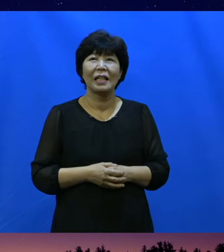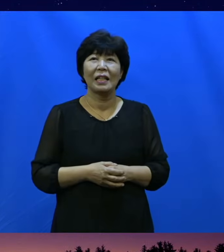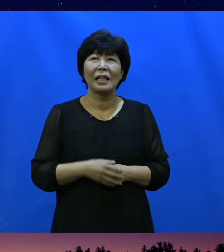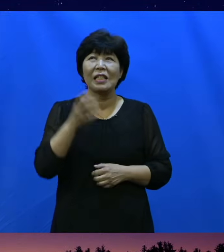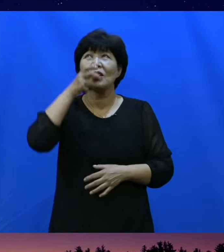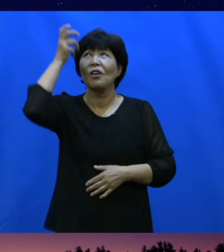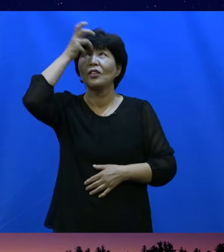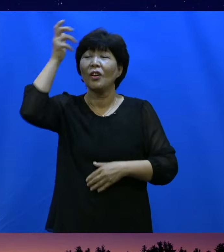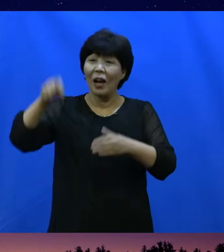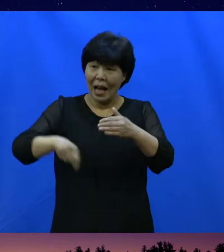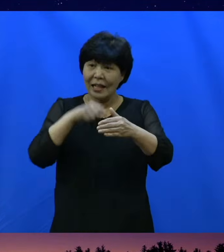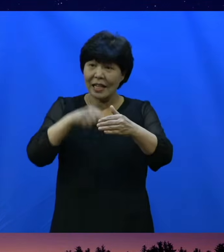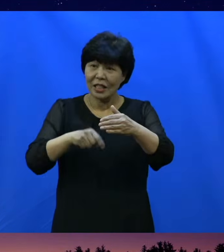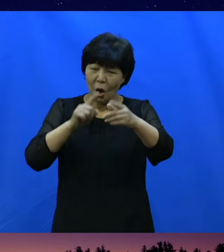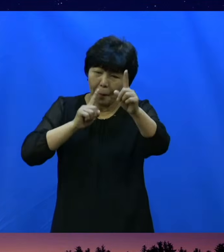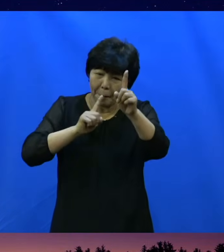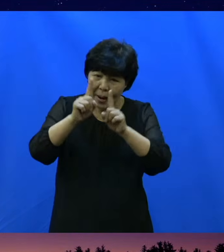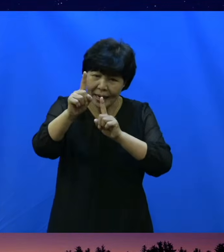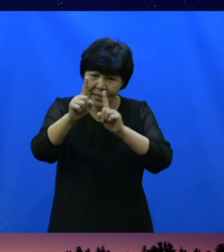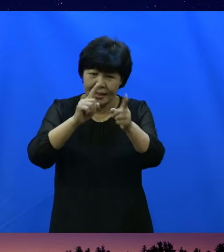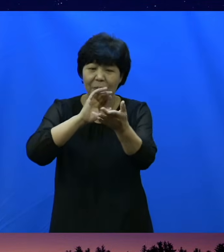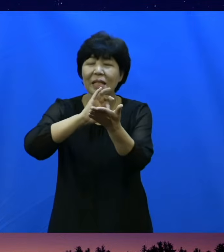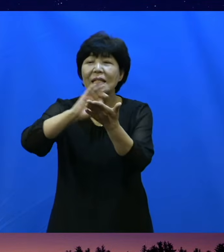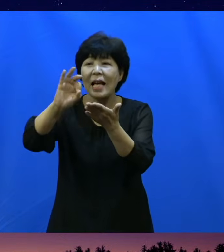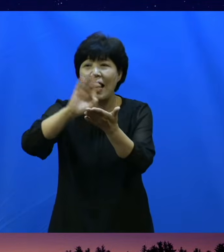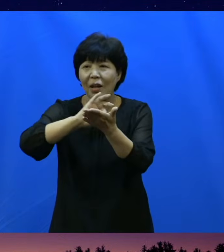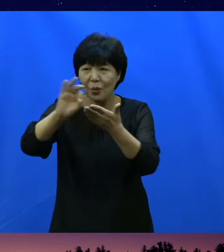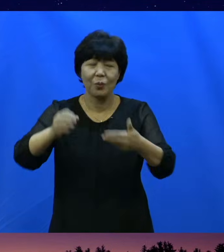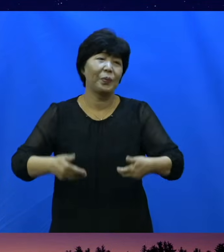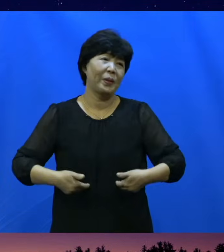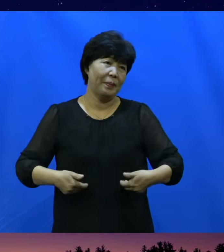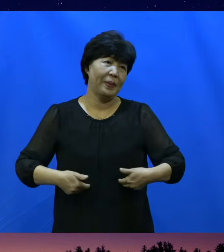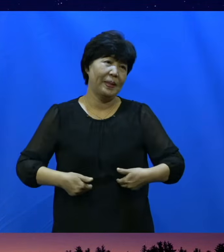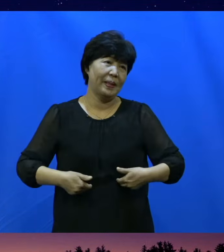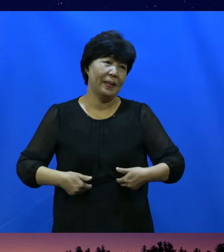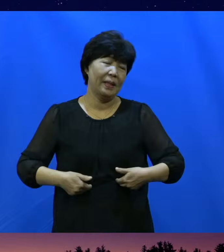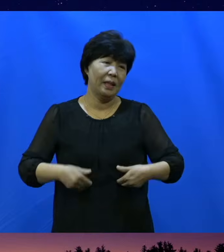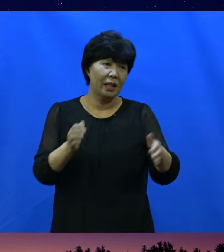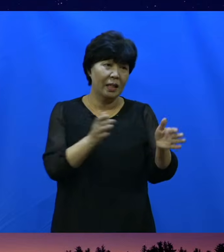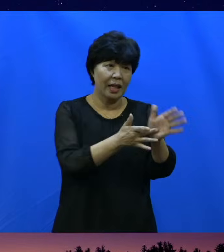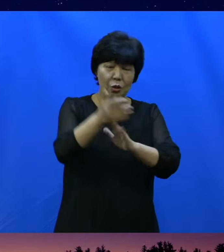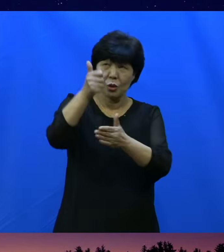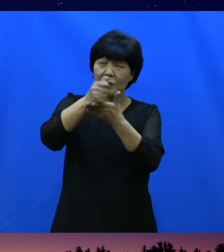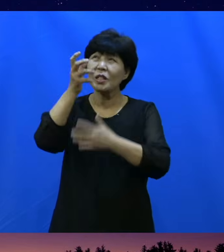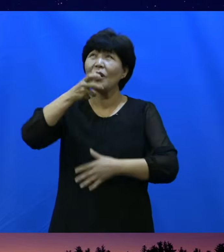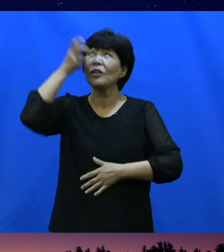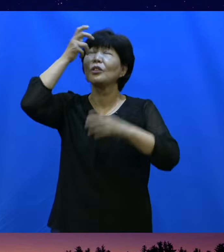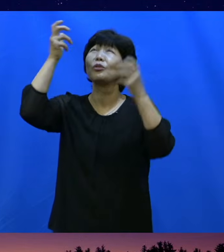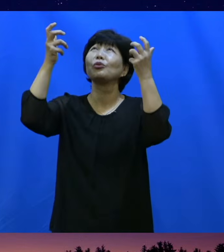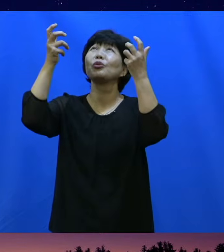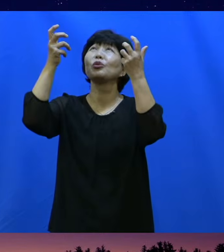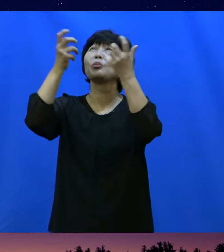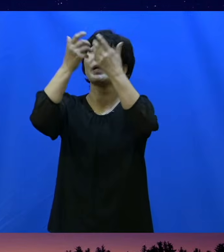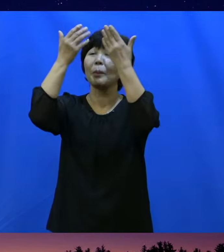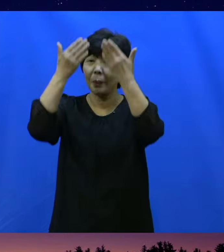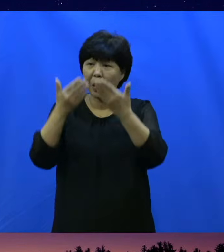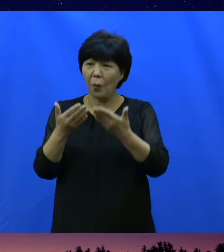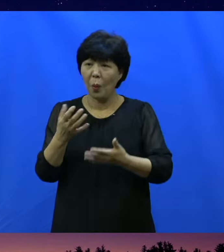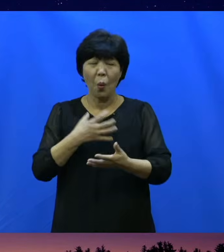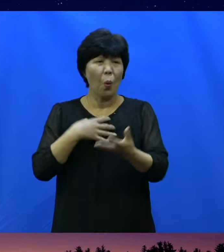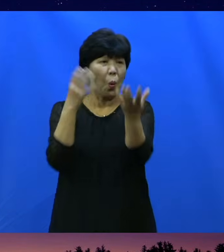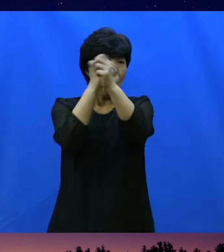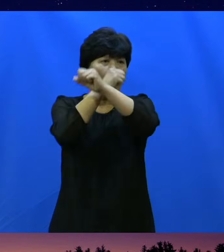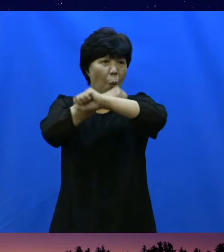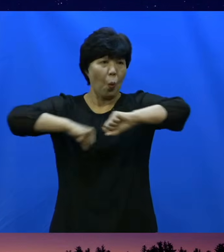거죠. 예수님도 성령의 충만함을 입으시고 광야에 이끌려가서